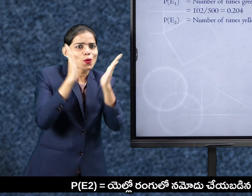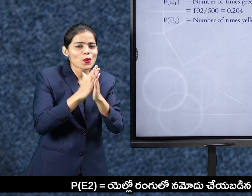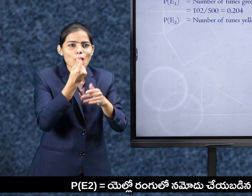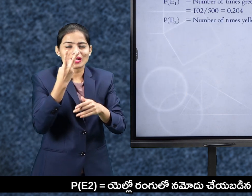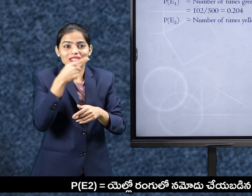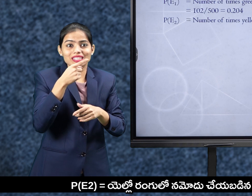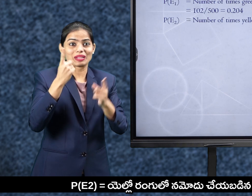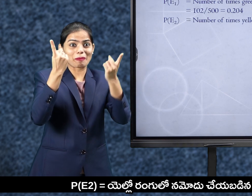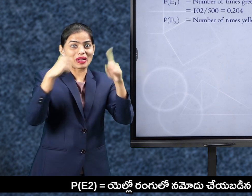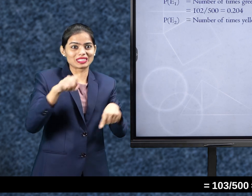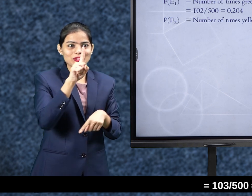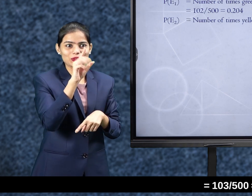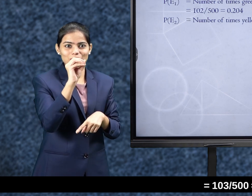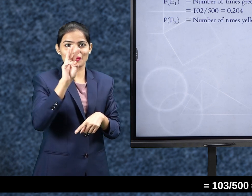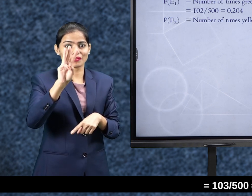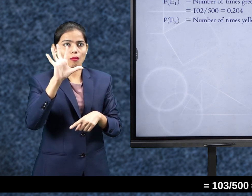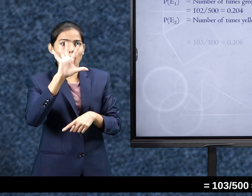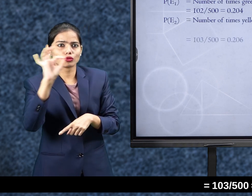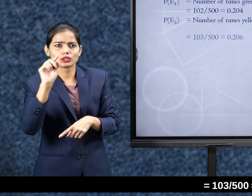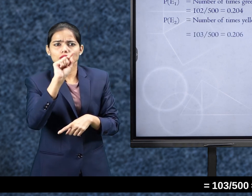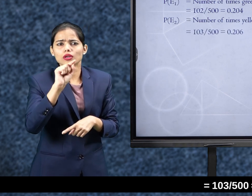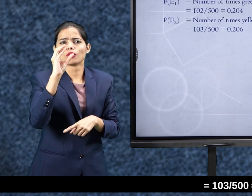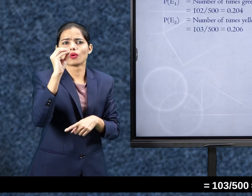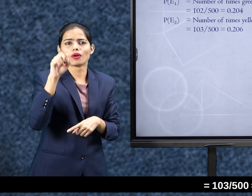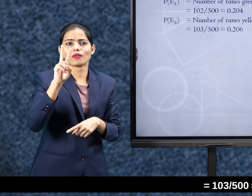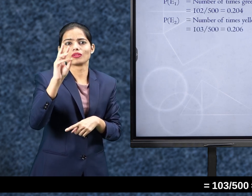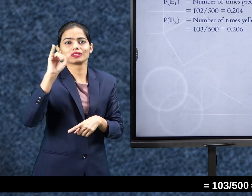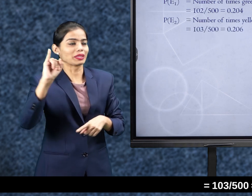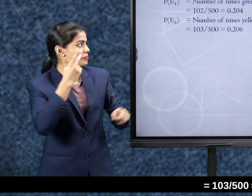మొత్తం స్పిన్స్ సంఖ్య is equal to 103 by 500. Therefore